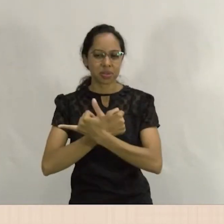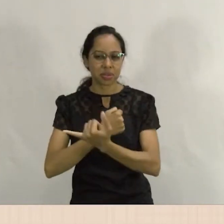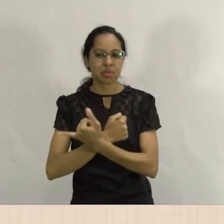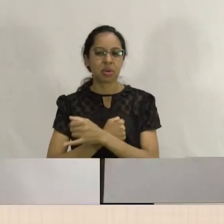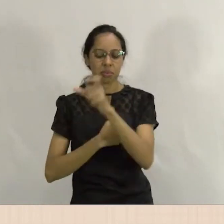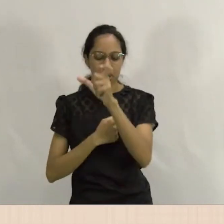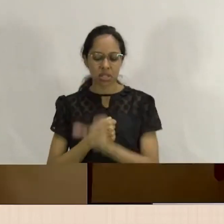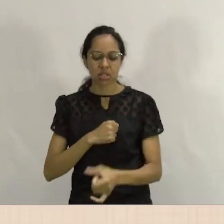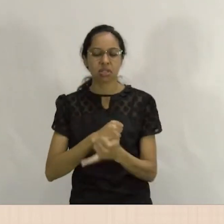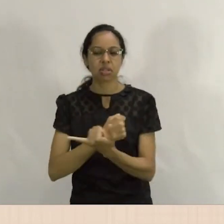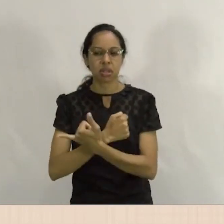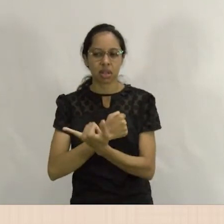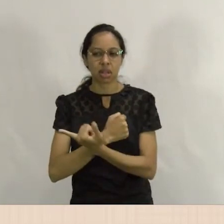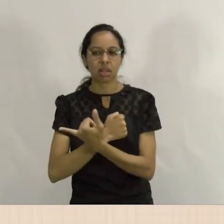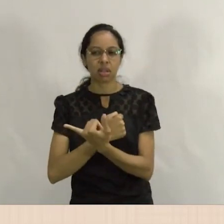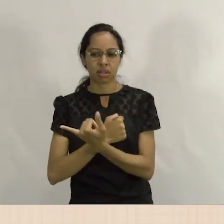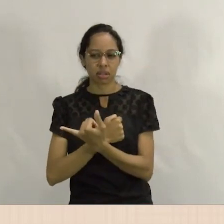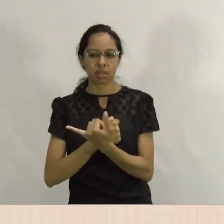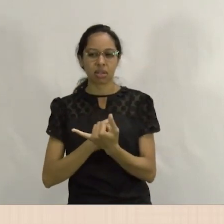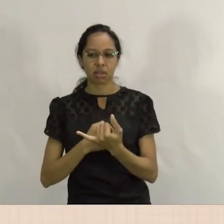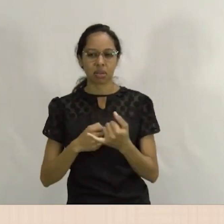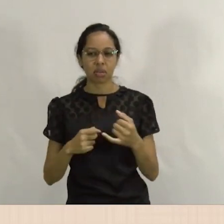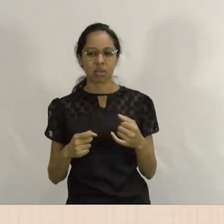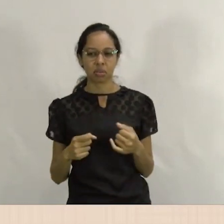Uma coisa boa não é, né?